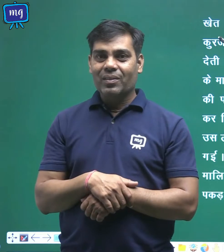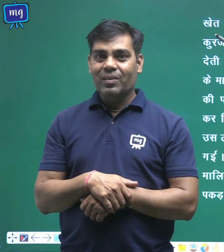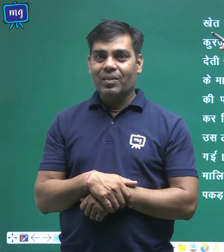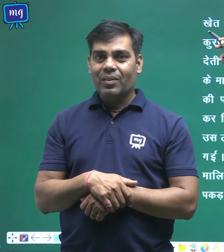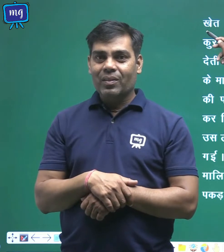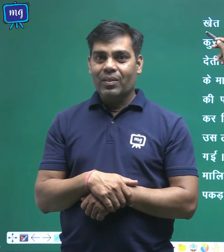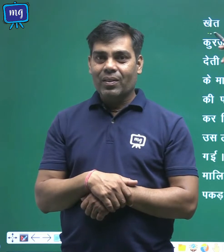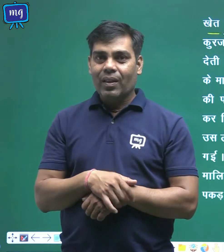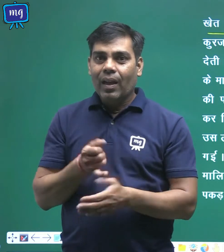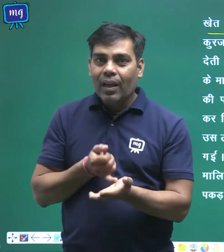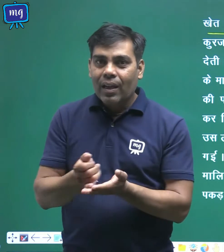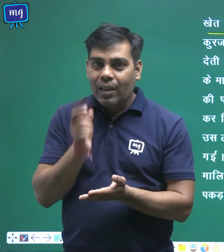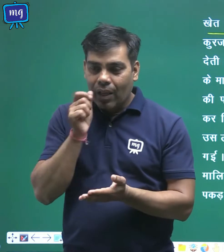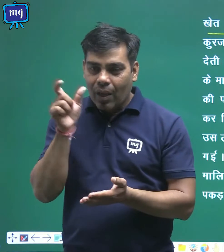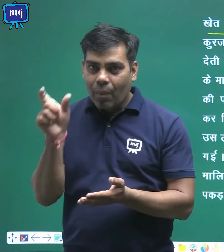खेत के मालिक ने